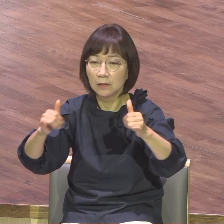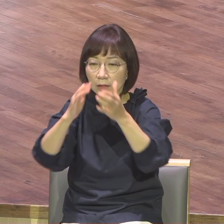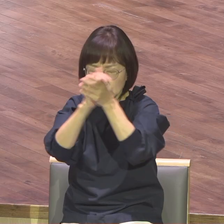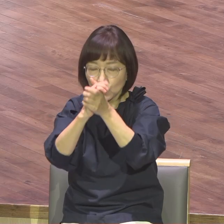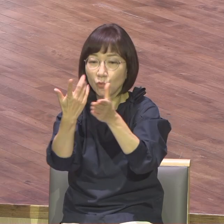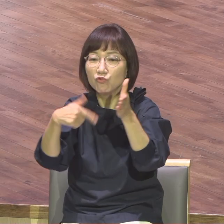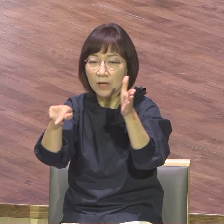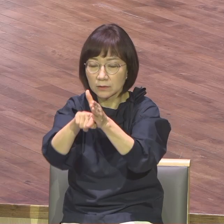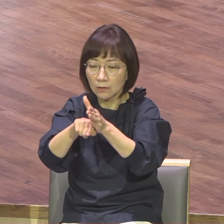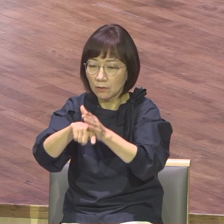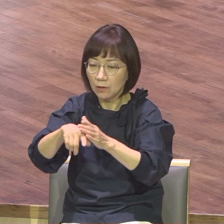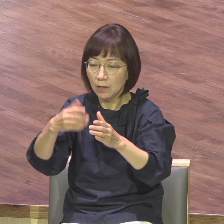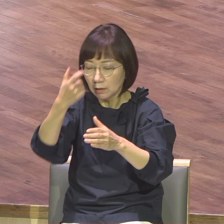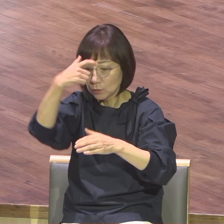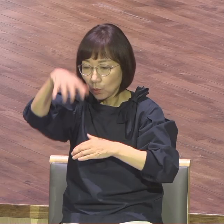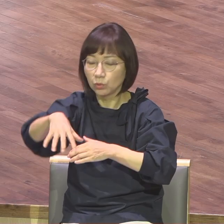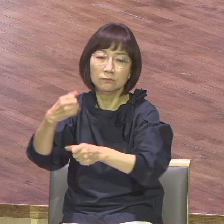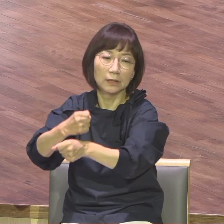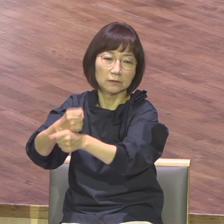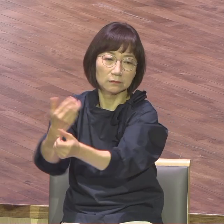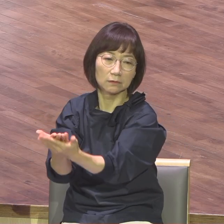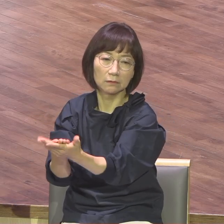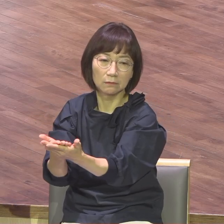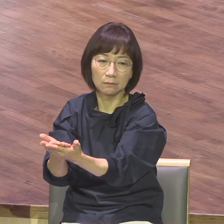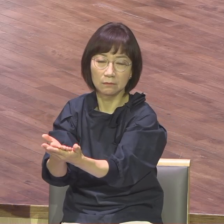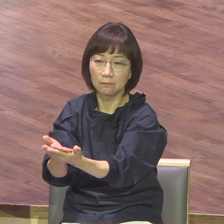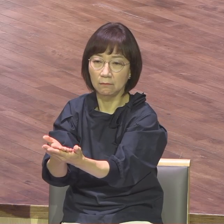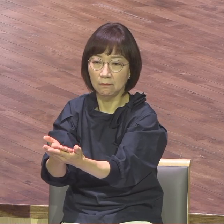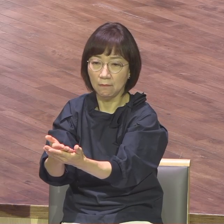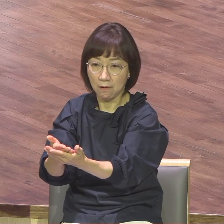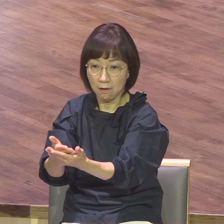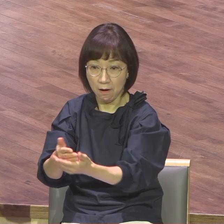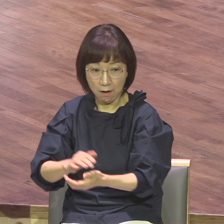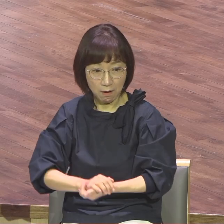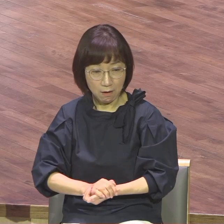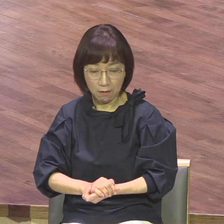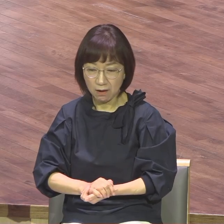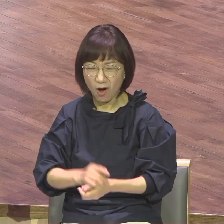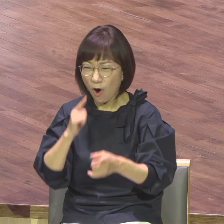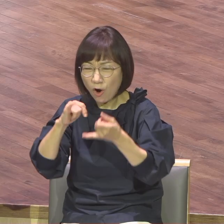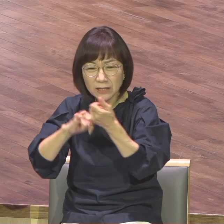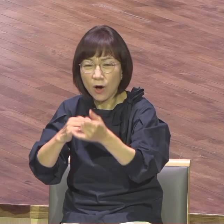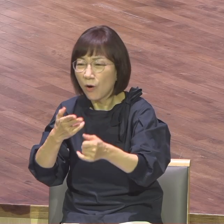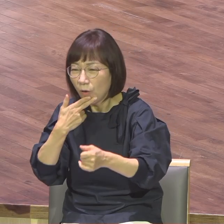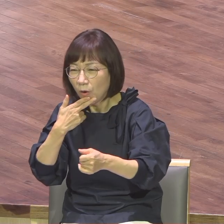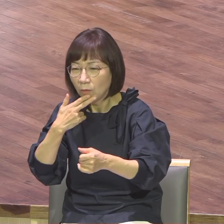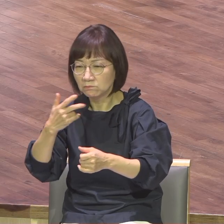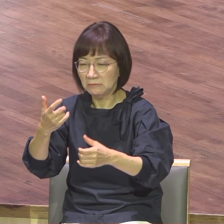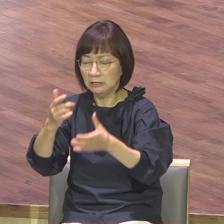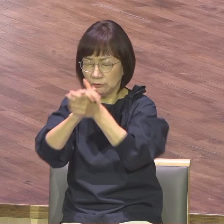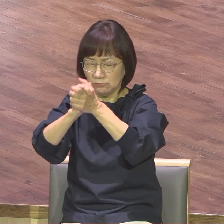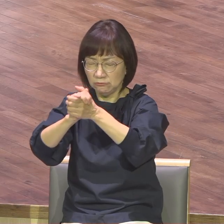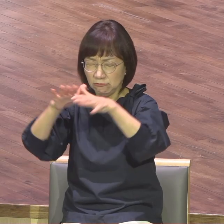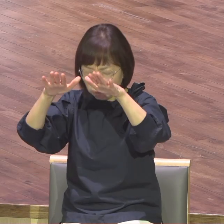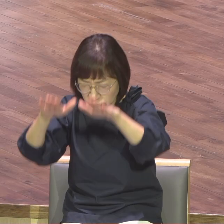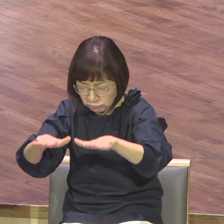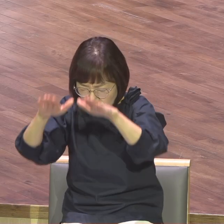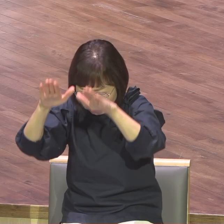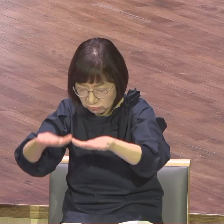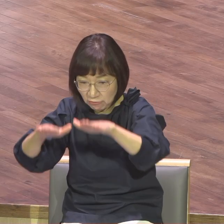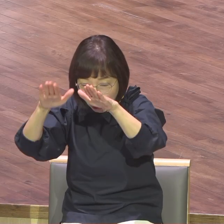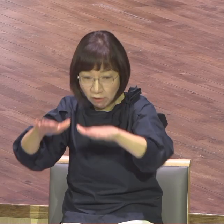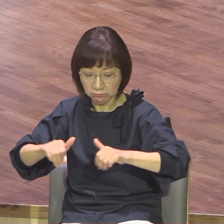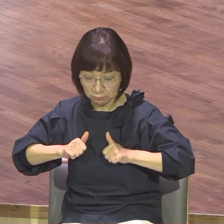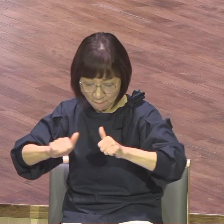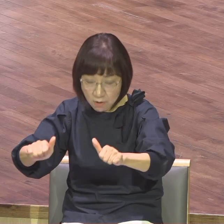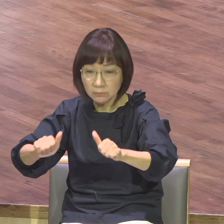하루 5번 철저하게. 그렇게 언약도 없는 그 기도하는데도 무슬림 얼마나 힘이 있어요. 죽기